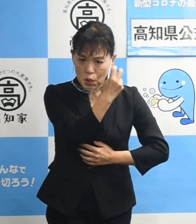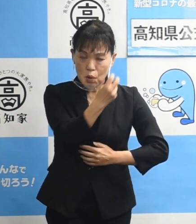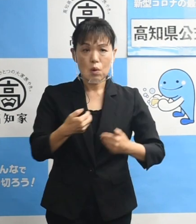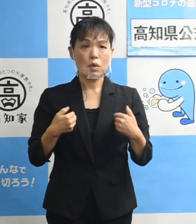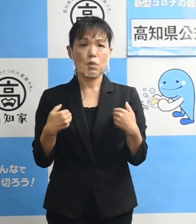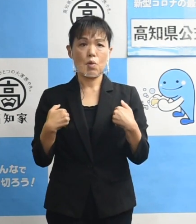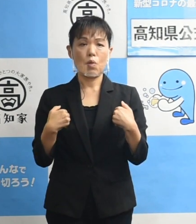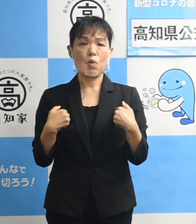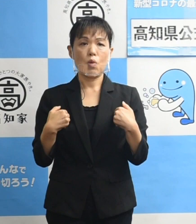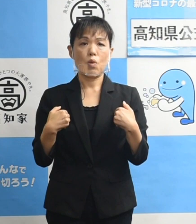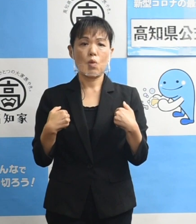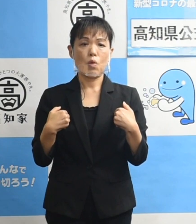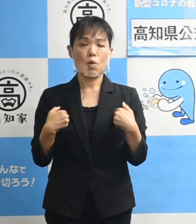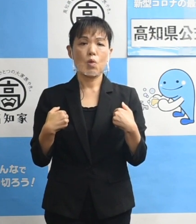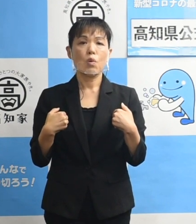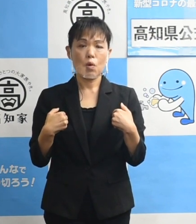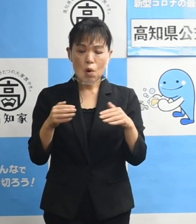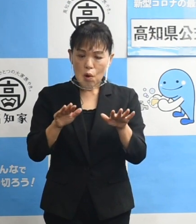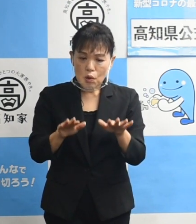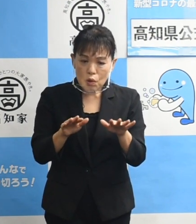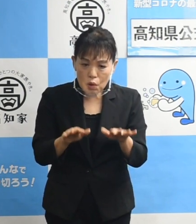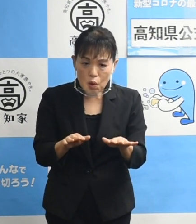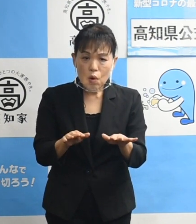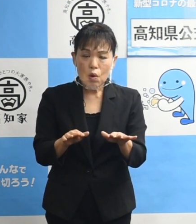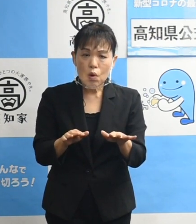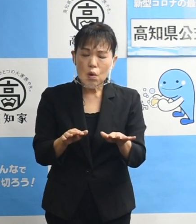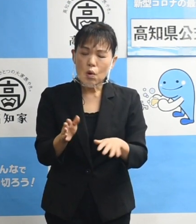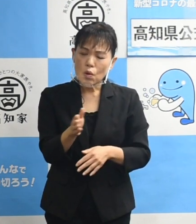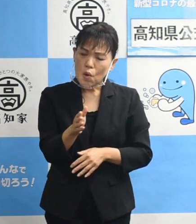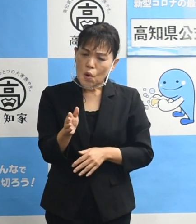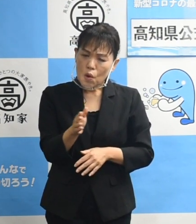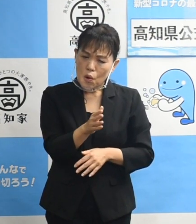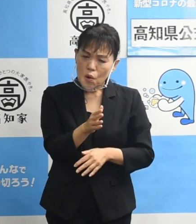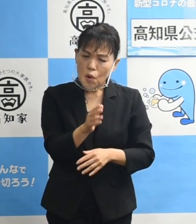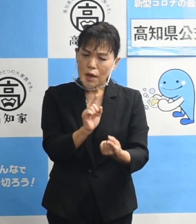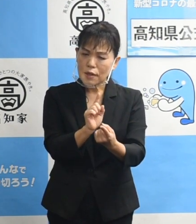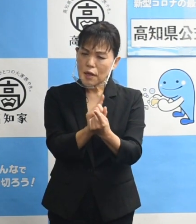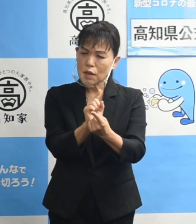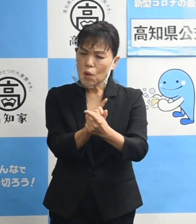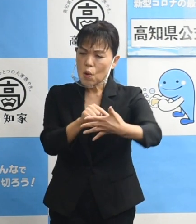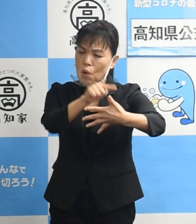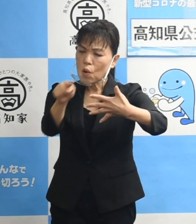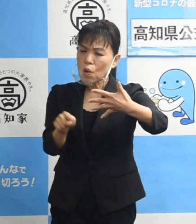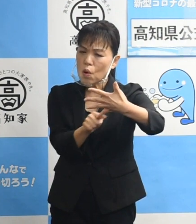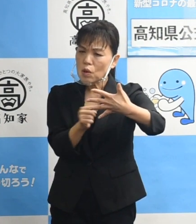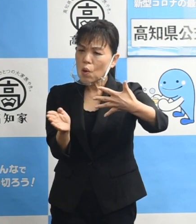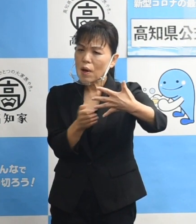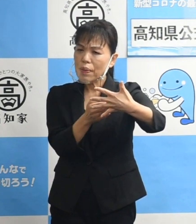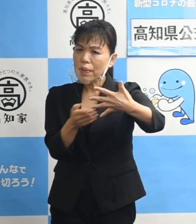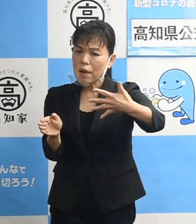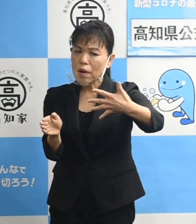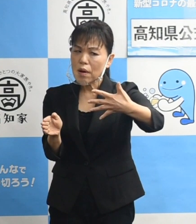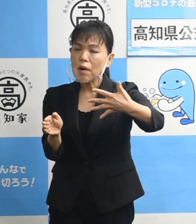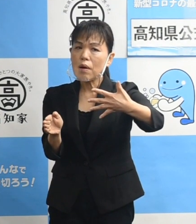ておりますので、本日の段階におきましては、この対応のステージの判断といたしましては、この特